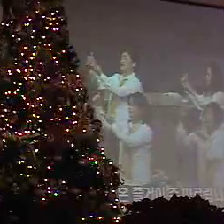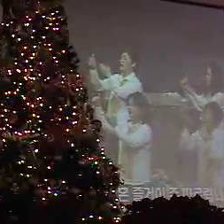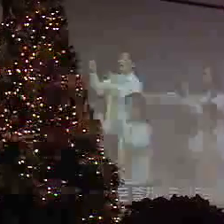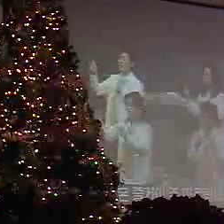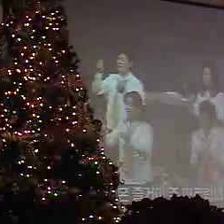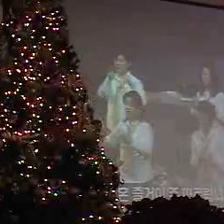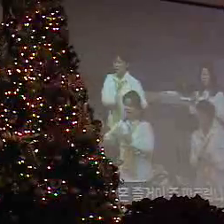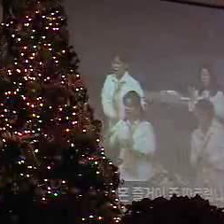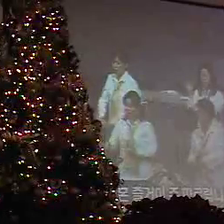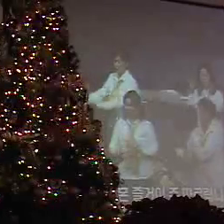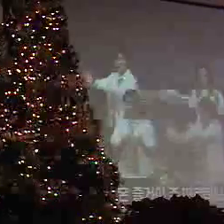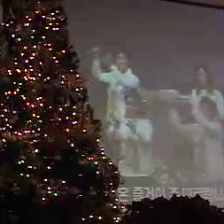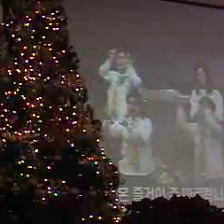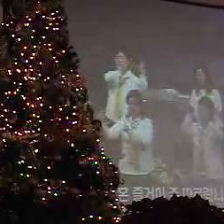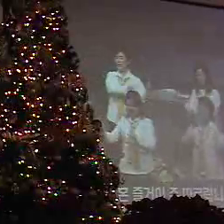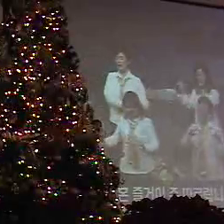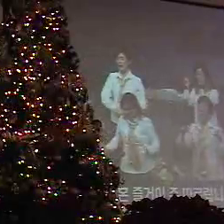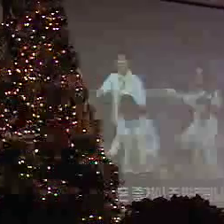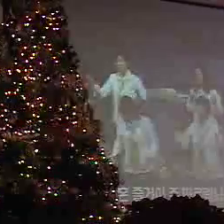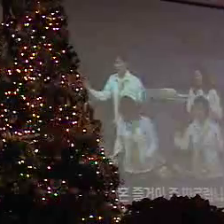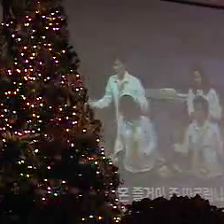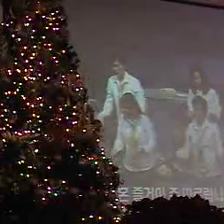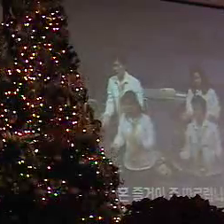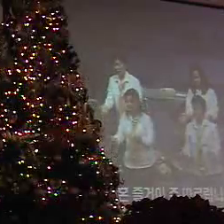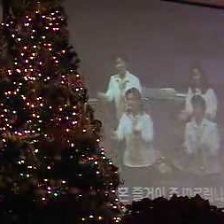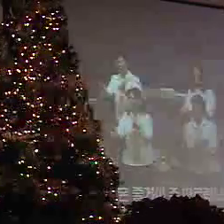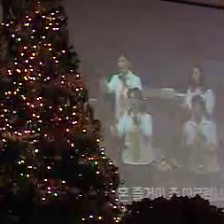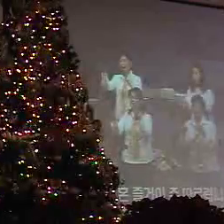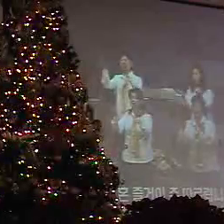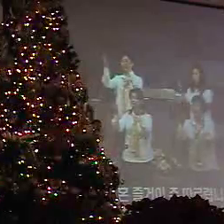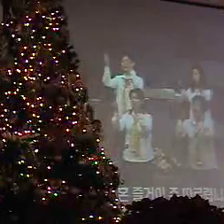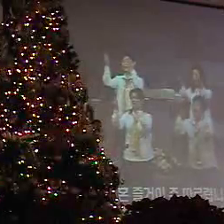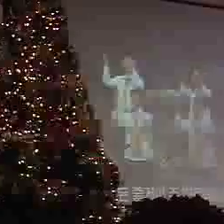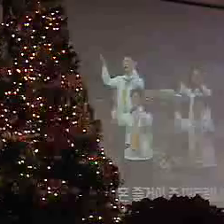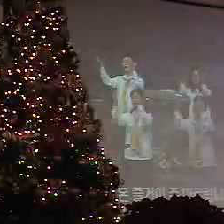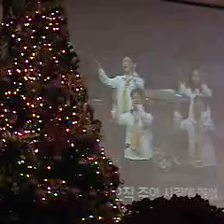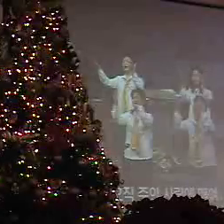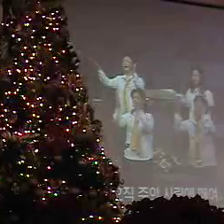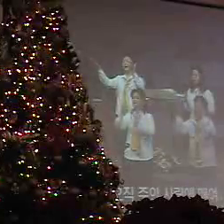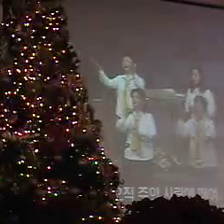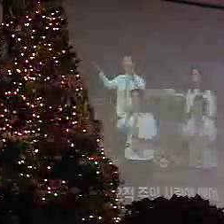주께 내 삶 드립니다.